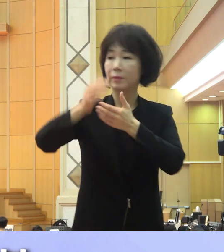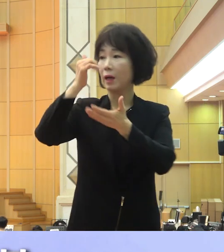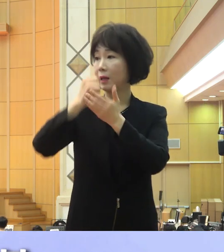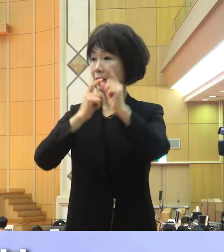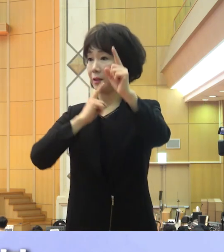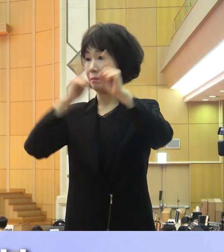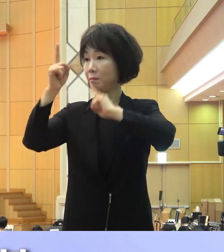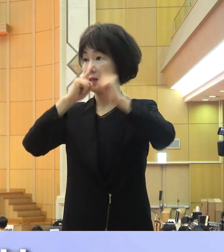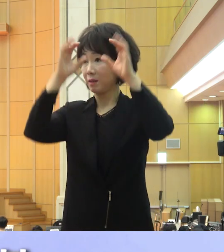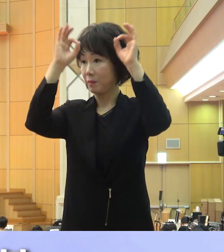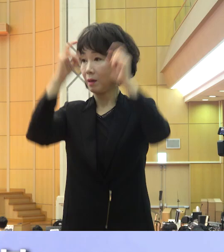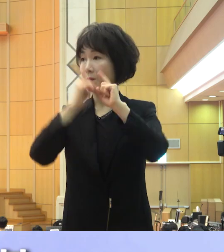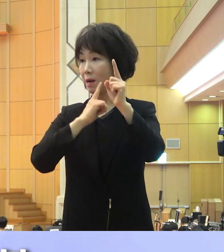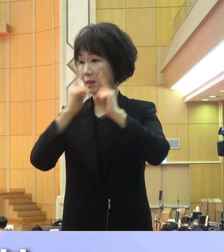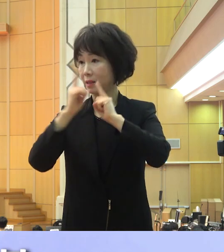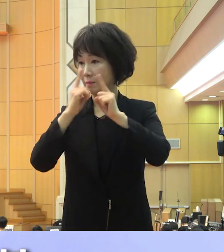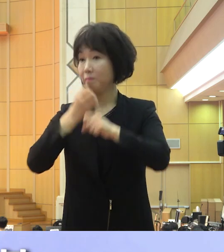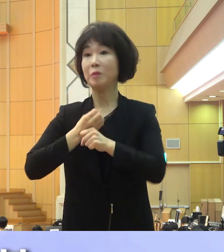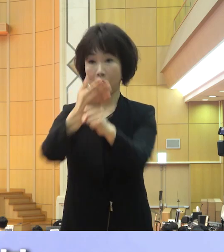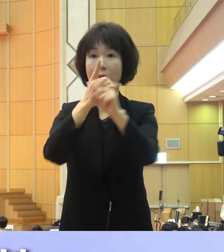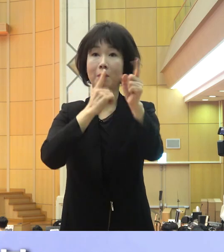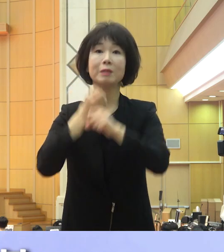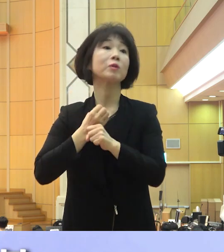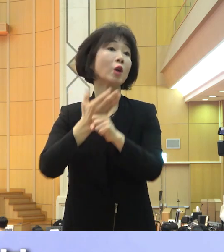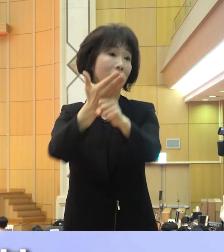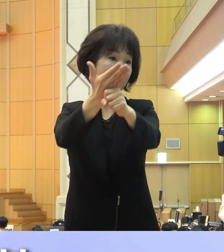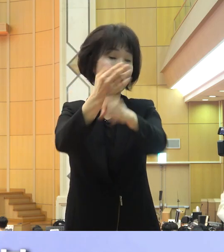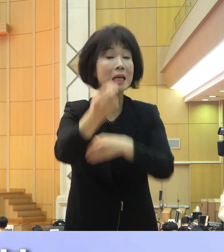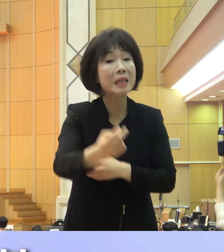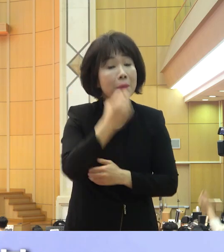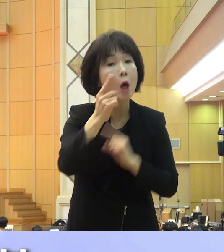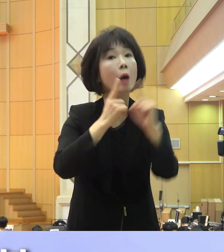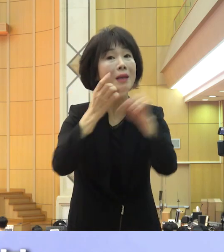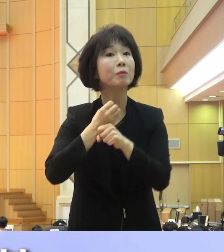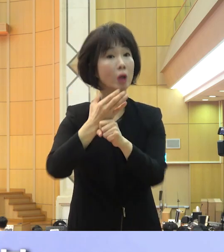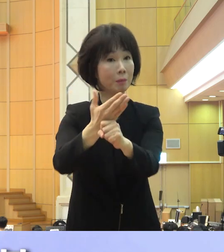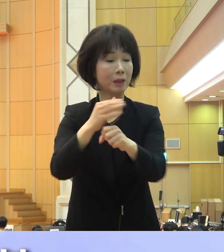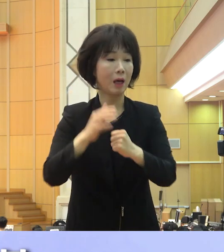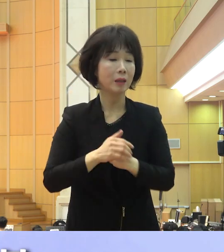하나님 말씀 보시겠습니다. 오늘 우리에게 주시는 하나님의 생명의